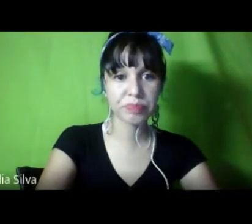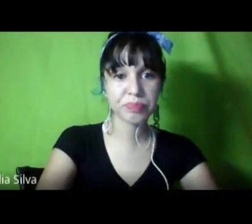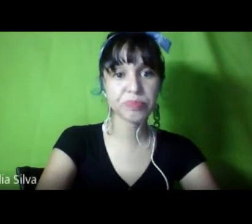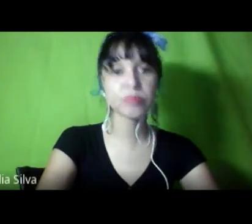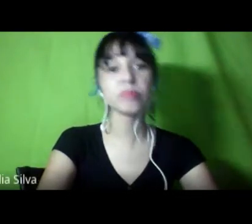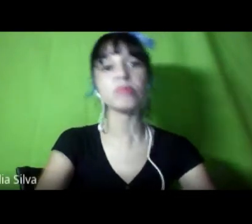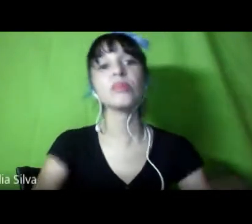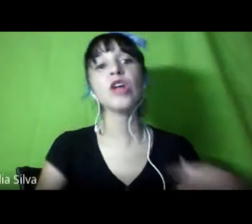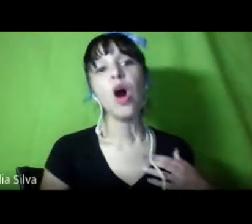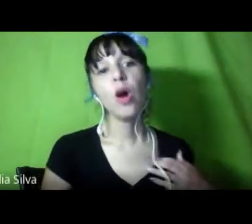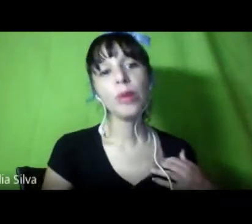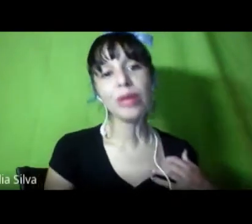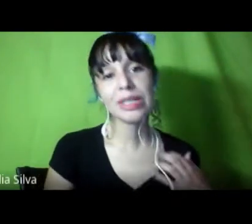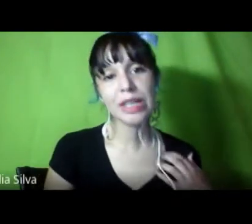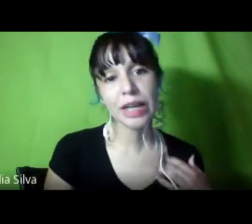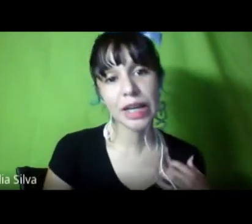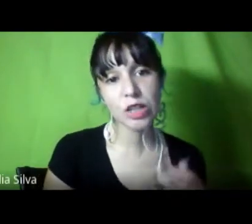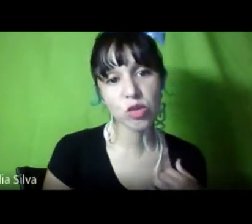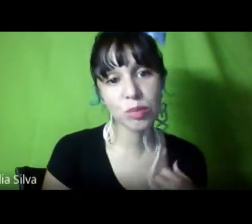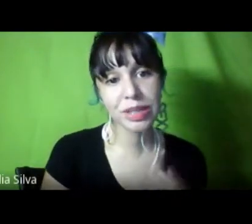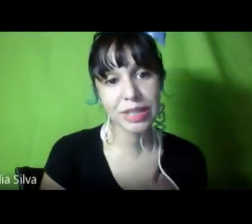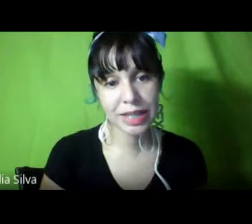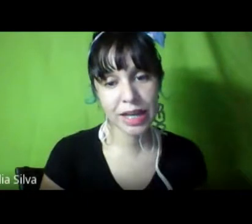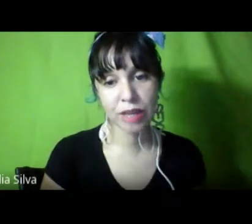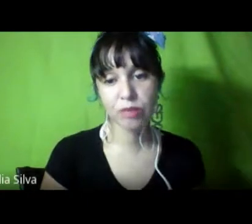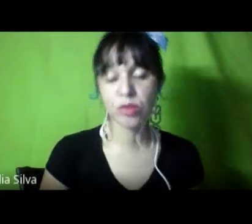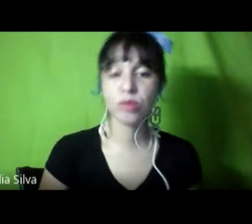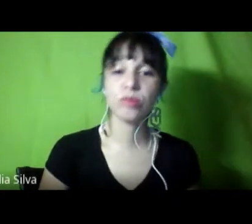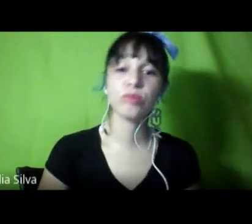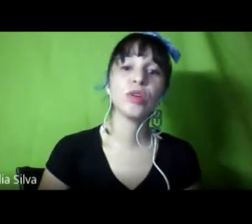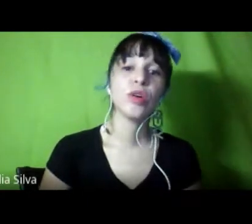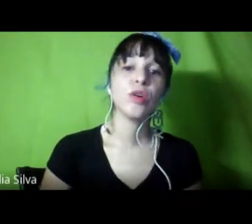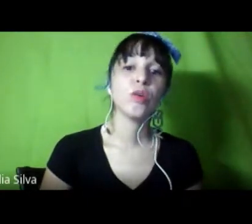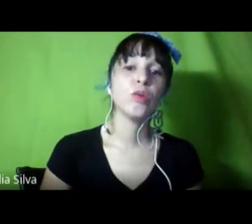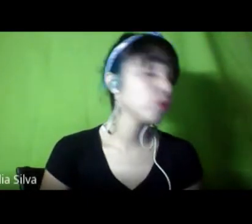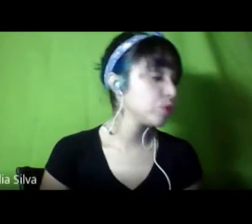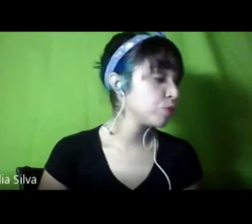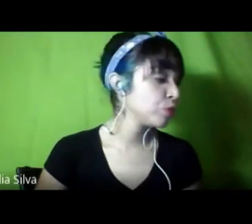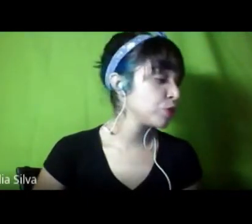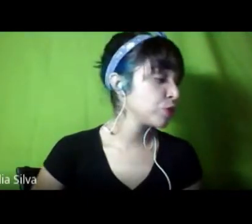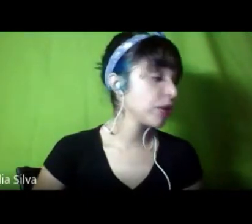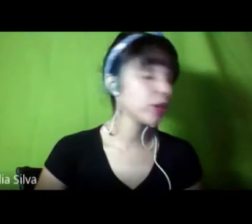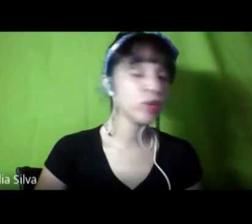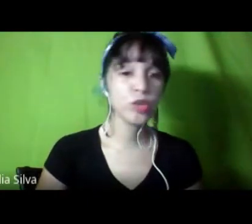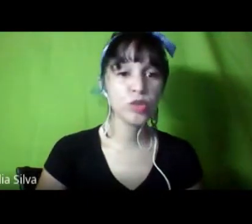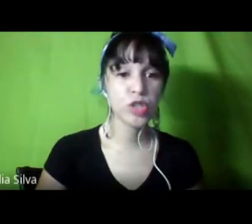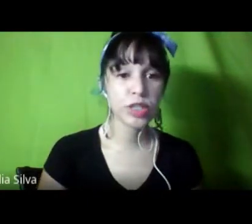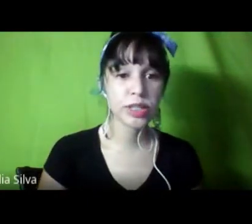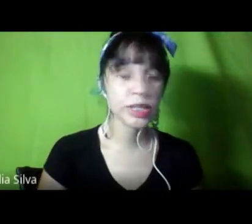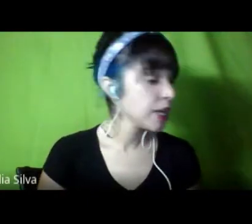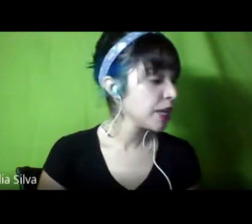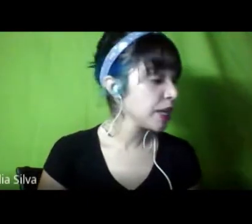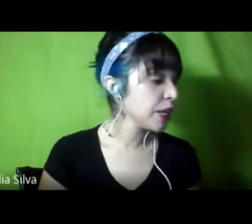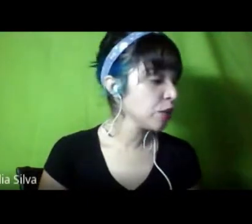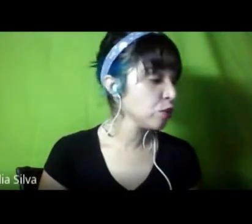socioeconômica. Romeu Kazumi Sasaki foi um historiador que nos